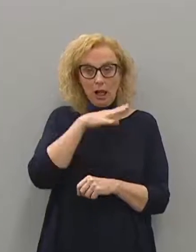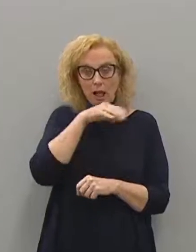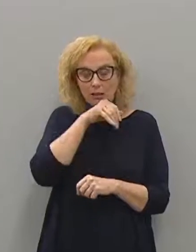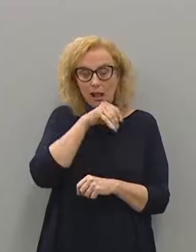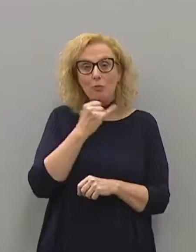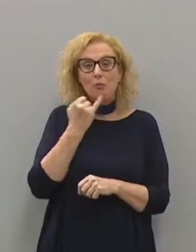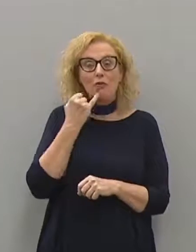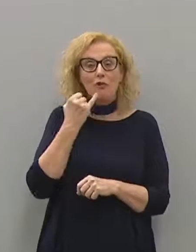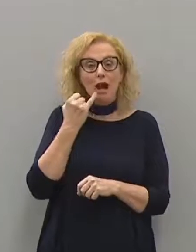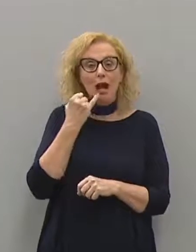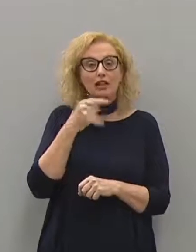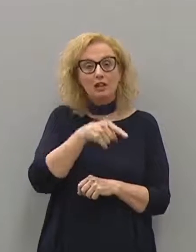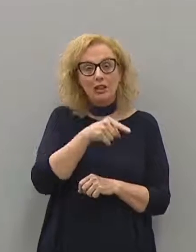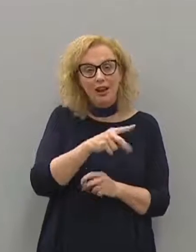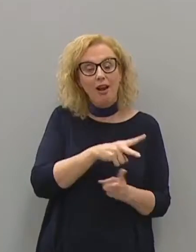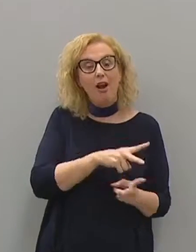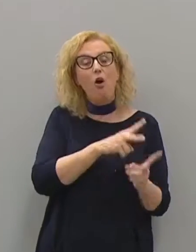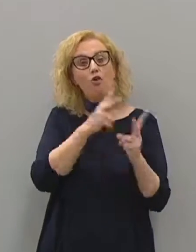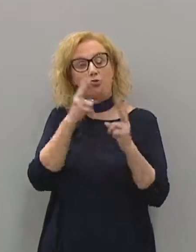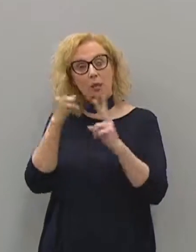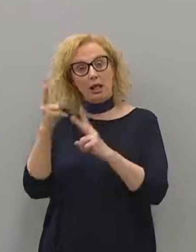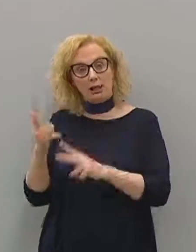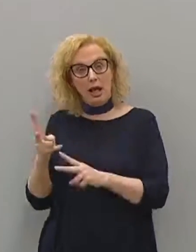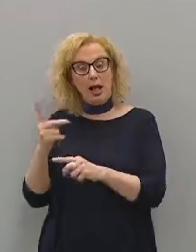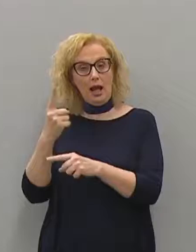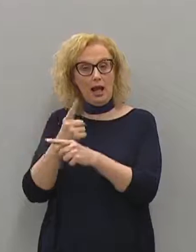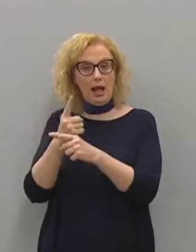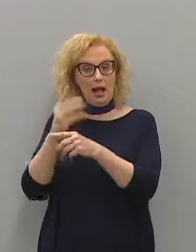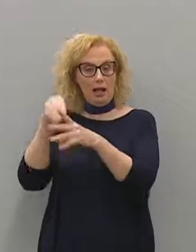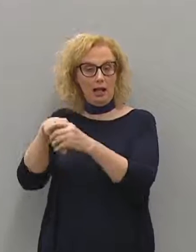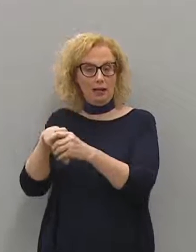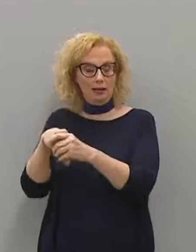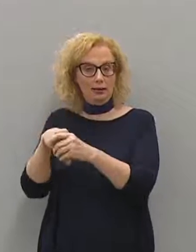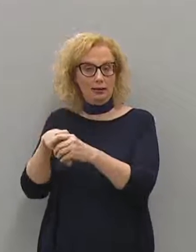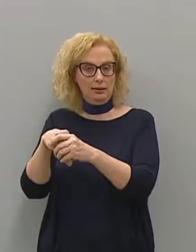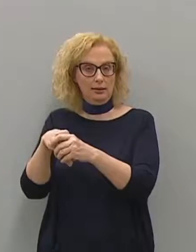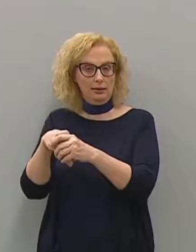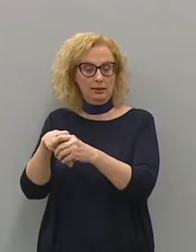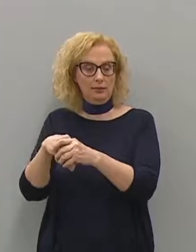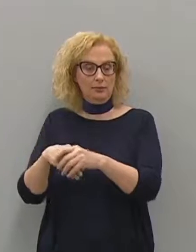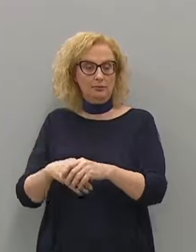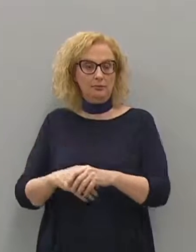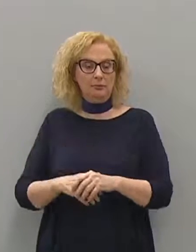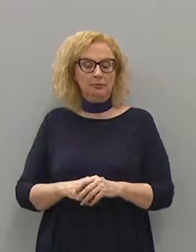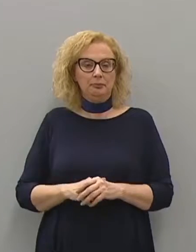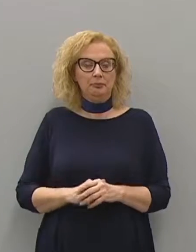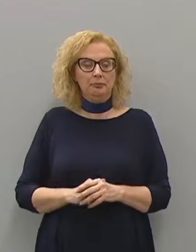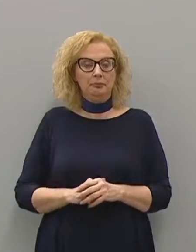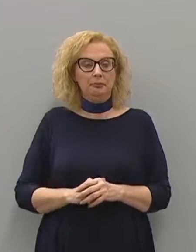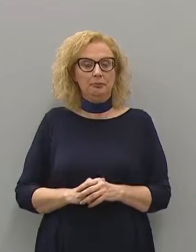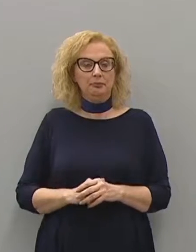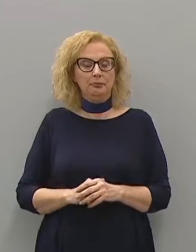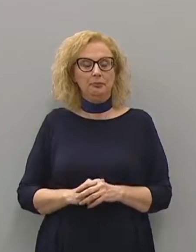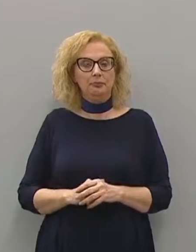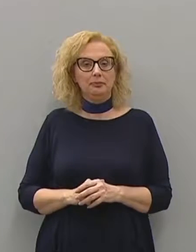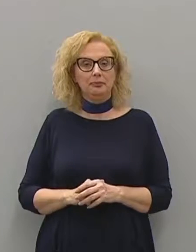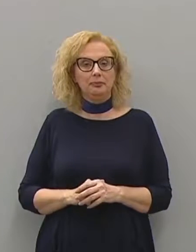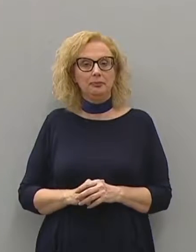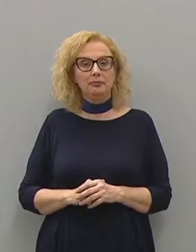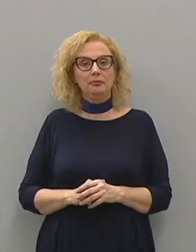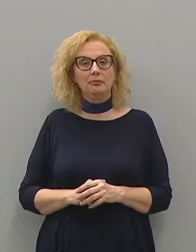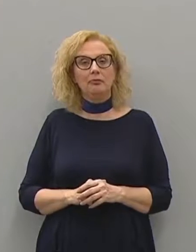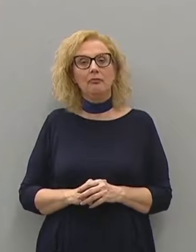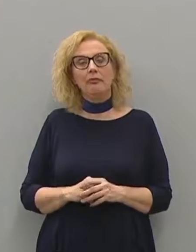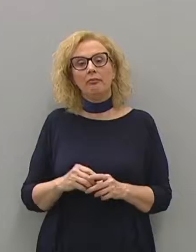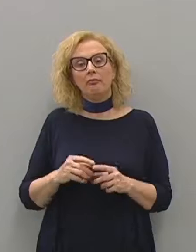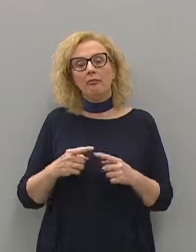maggiore proprietà di entrare diciamo all'interno del circuito di ammalarsi e di entrare all'interno del circuito ospedaliero quindi sono